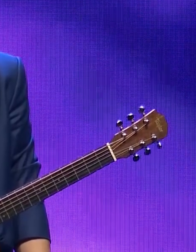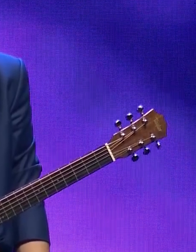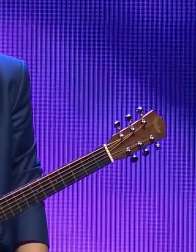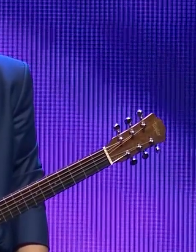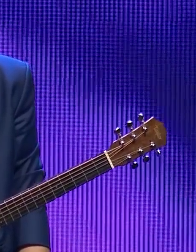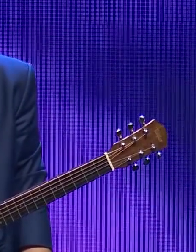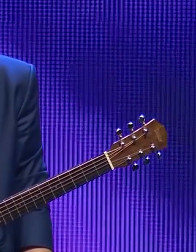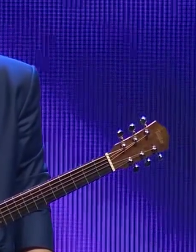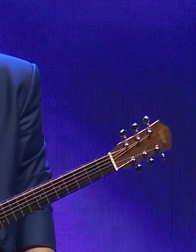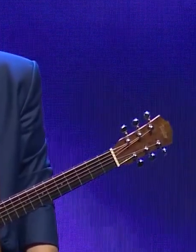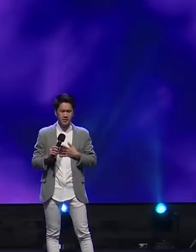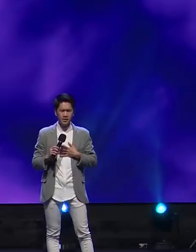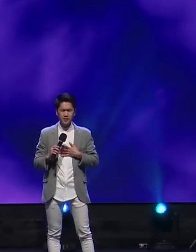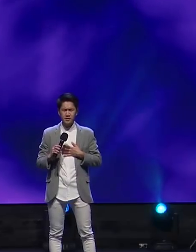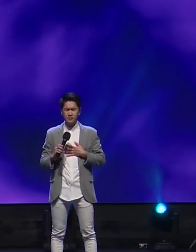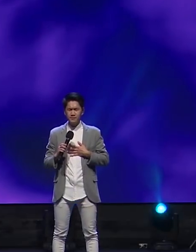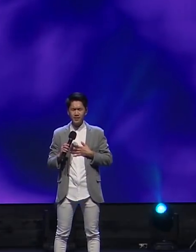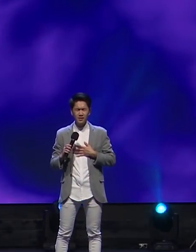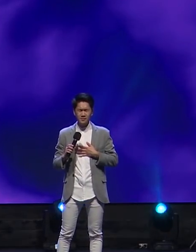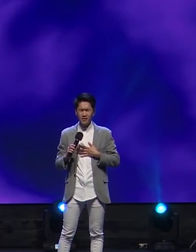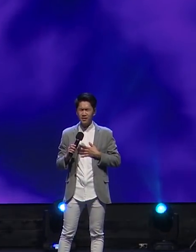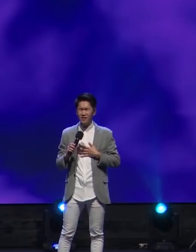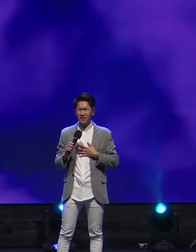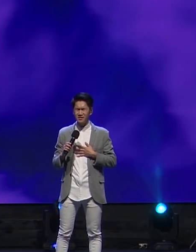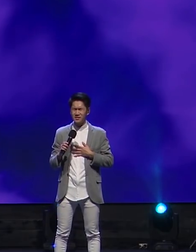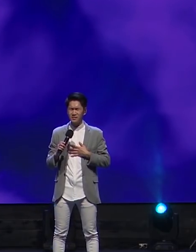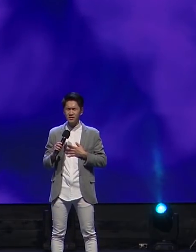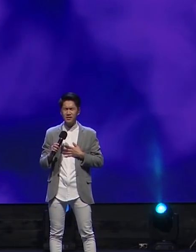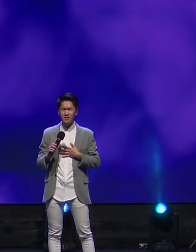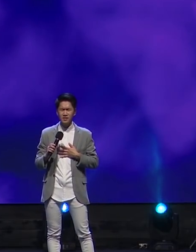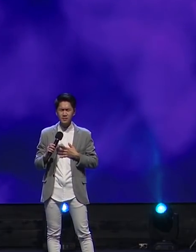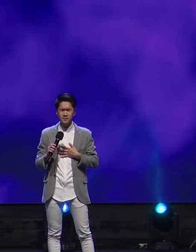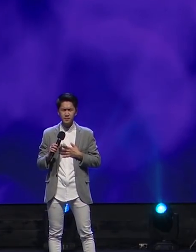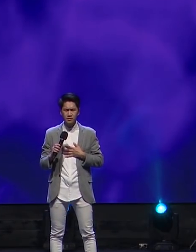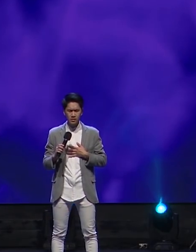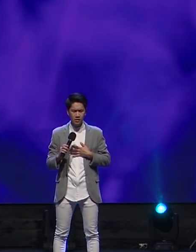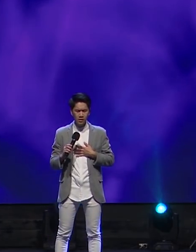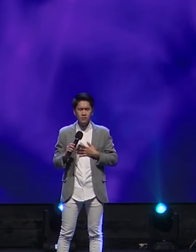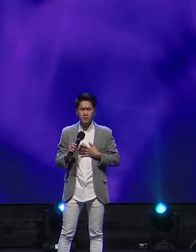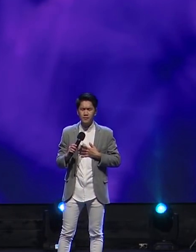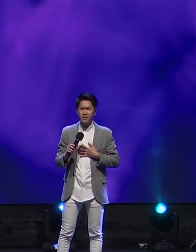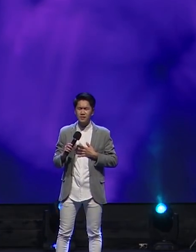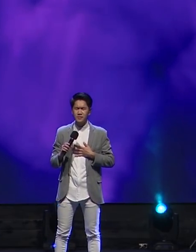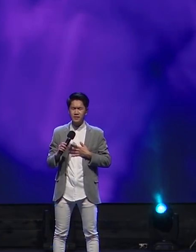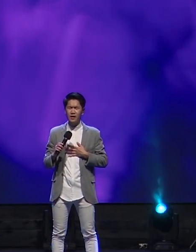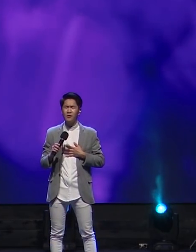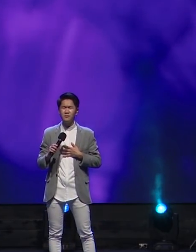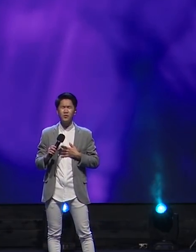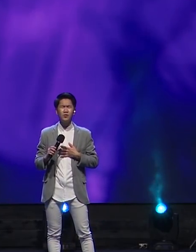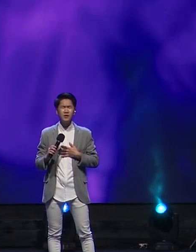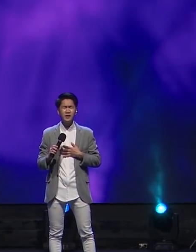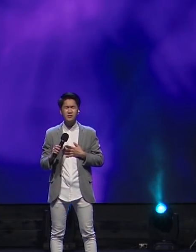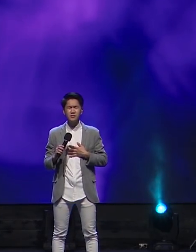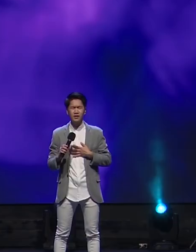Mengalir kuasa dari tempat maha tinggi, Bapa